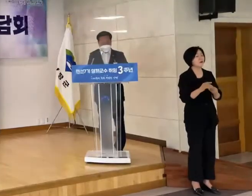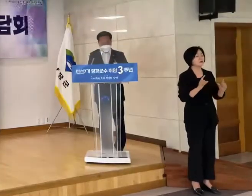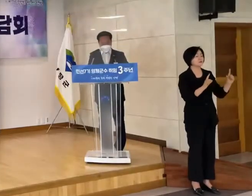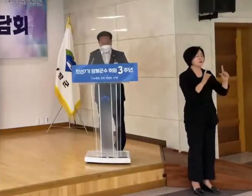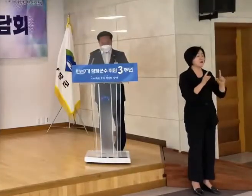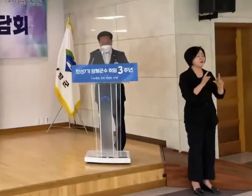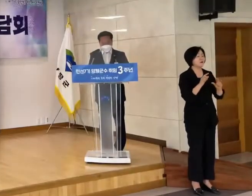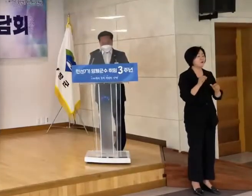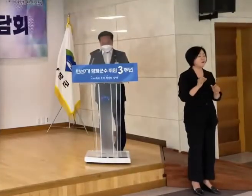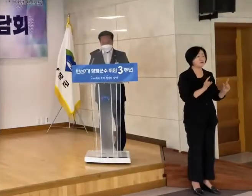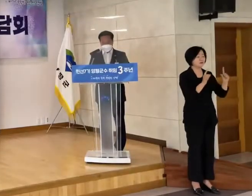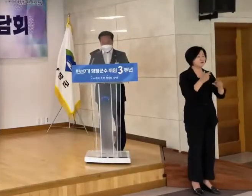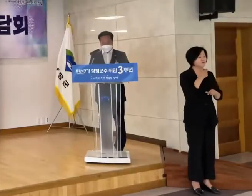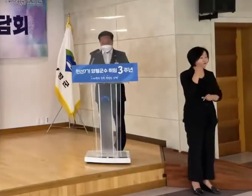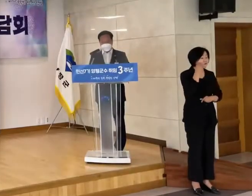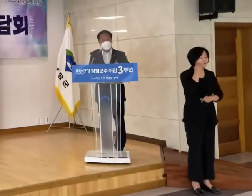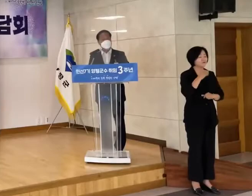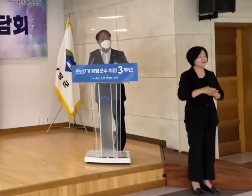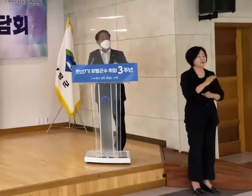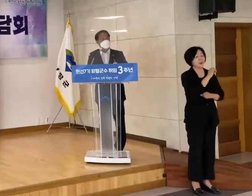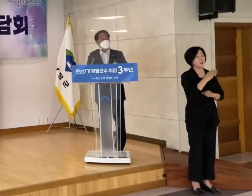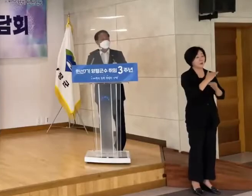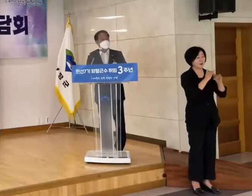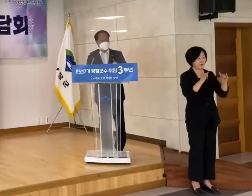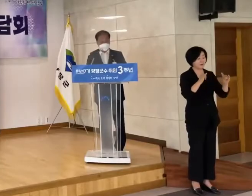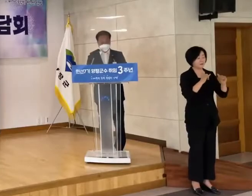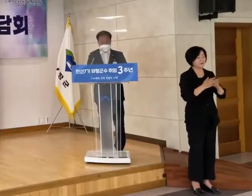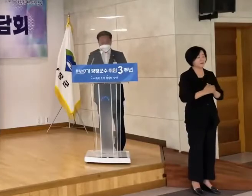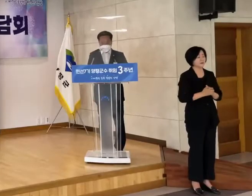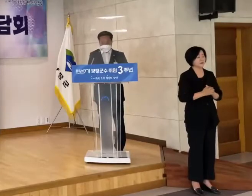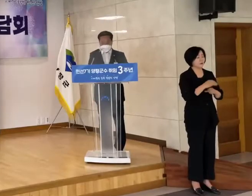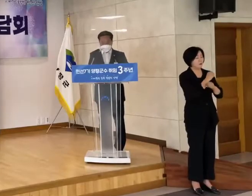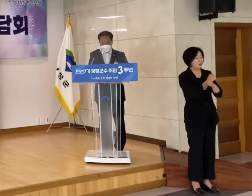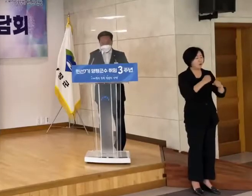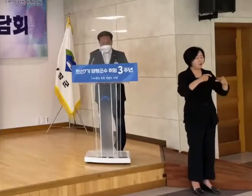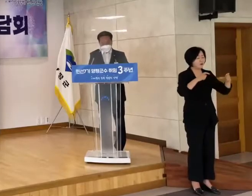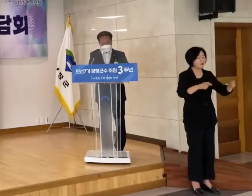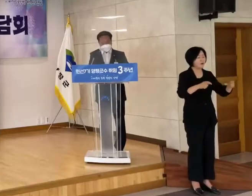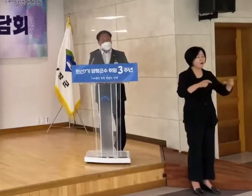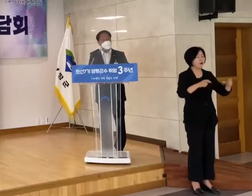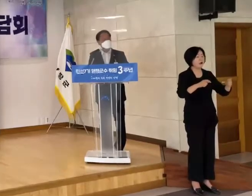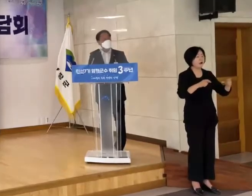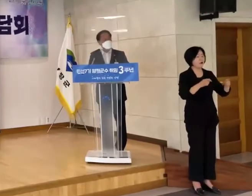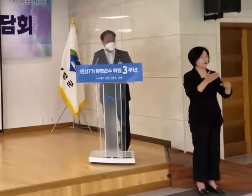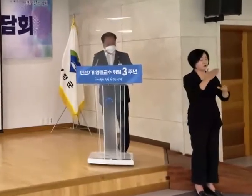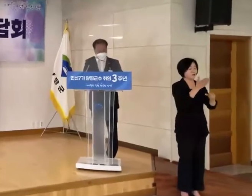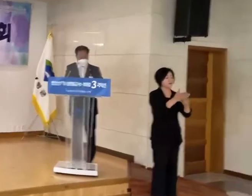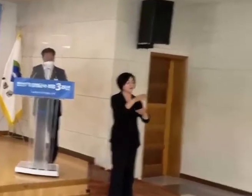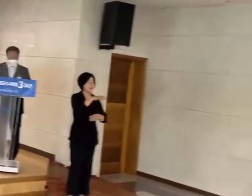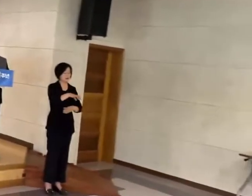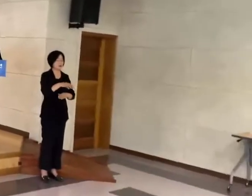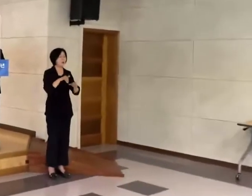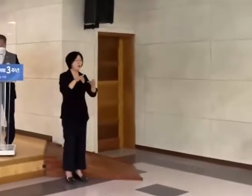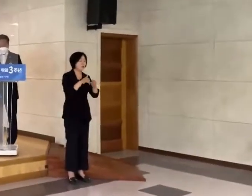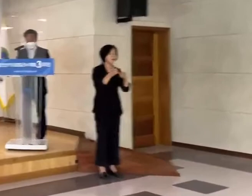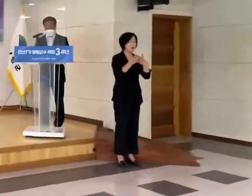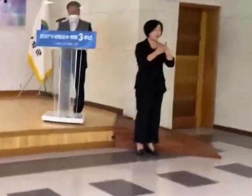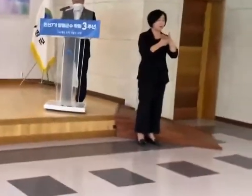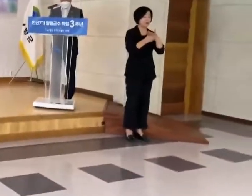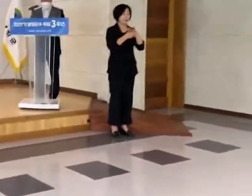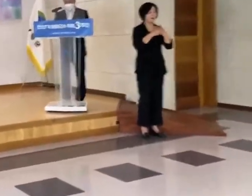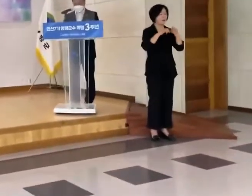삶을 영위할 수 없었던 우리 군이 광역 생활권의 중심에서 문화, 의료